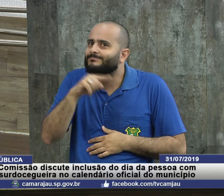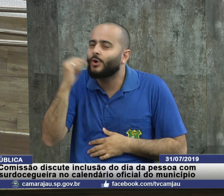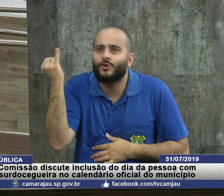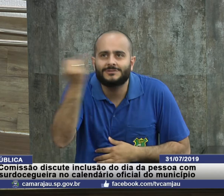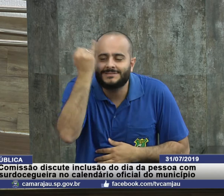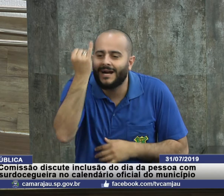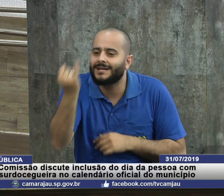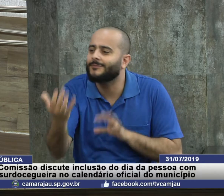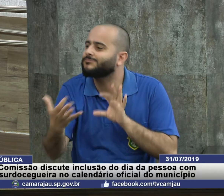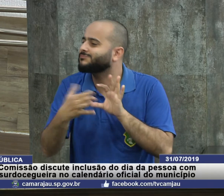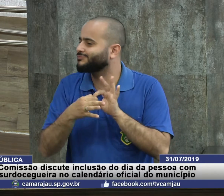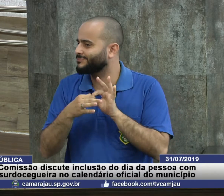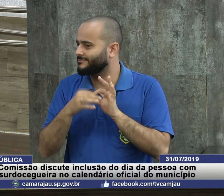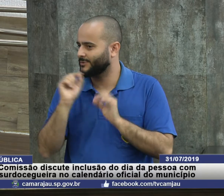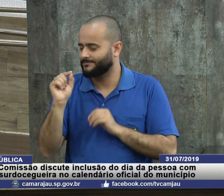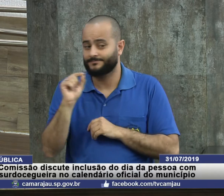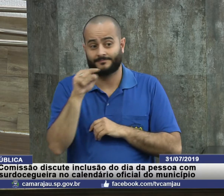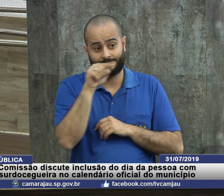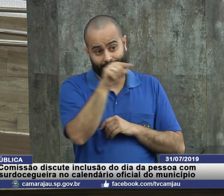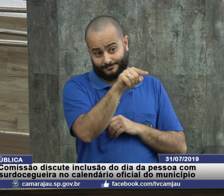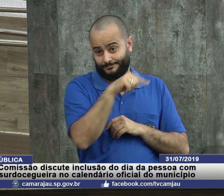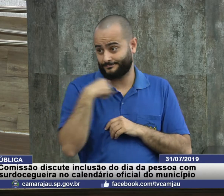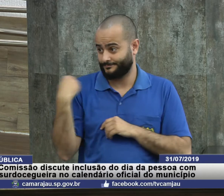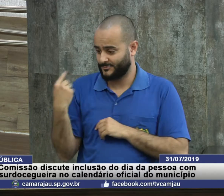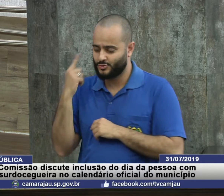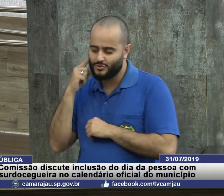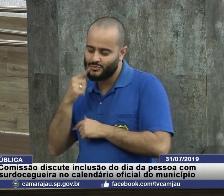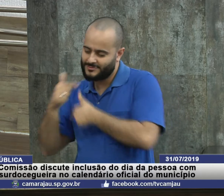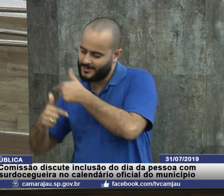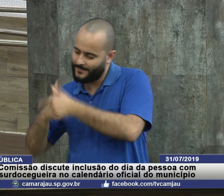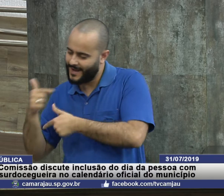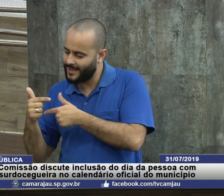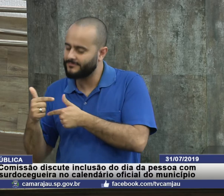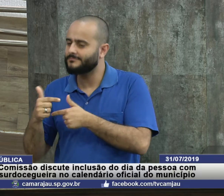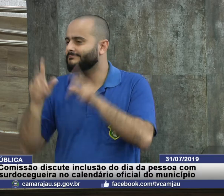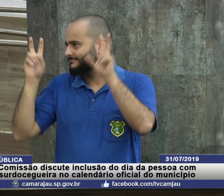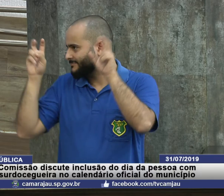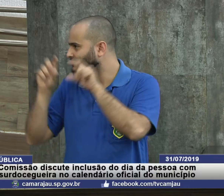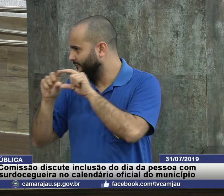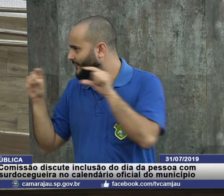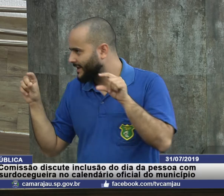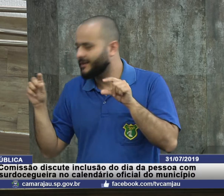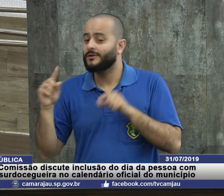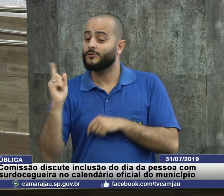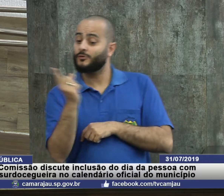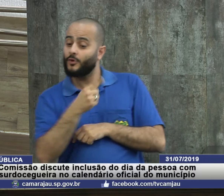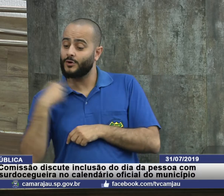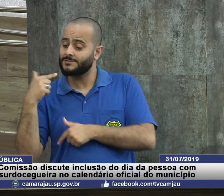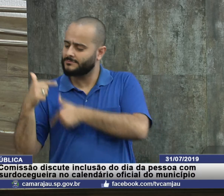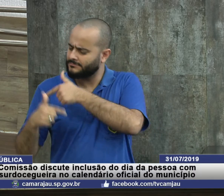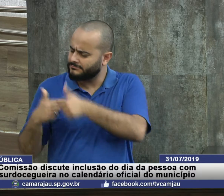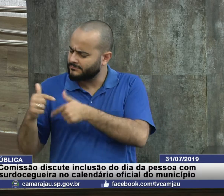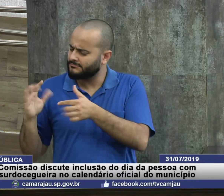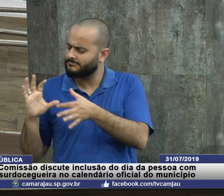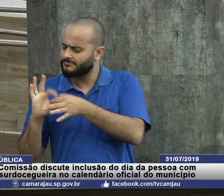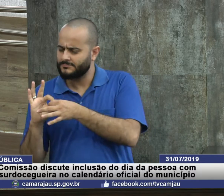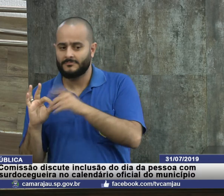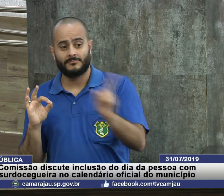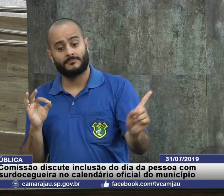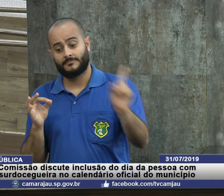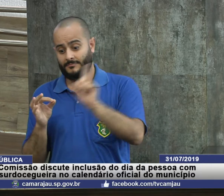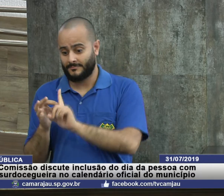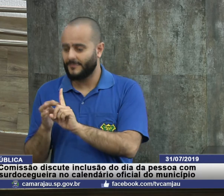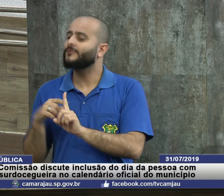dela dentro de uma audiência como essa. Então, é muito importante que a gente perceba que o trabalho, né, que a gente chama, que